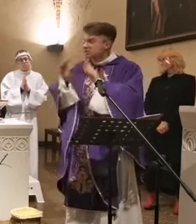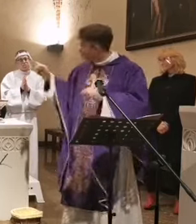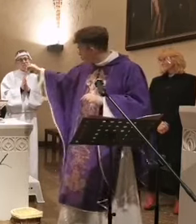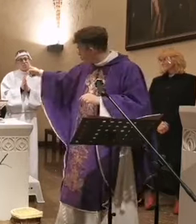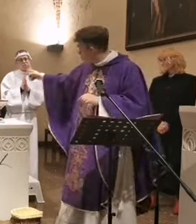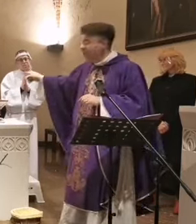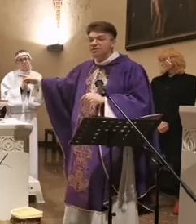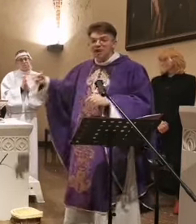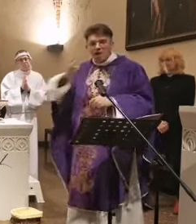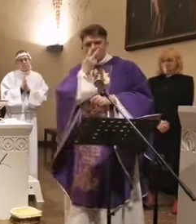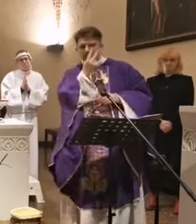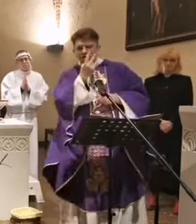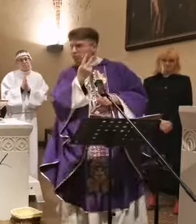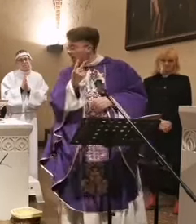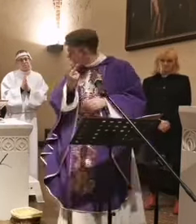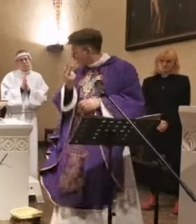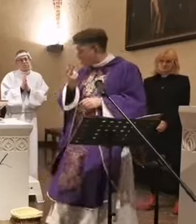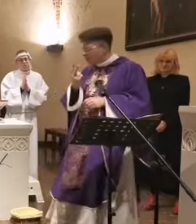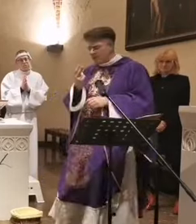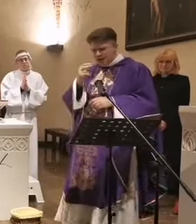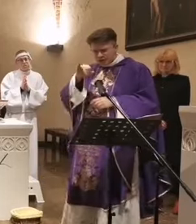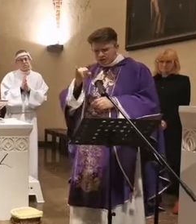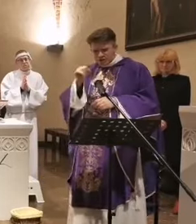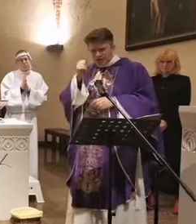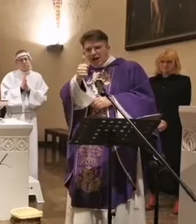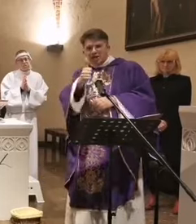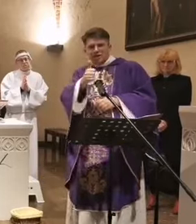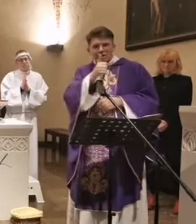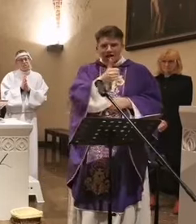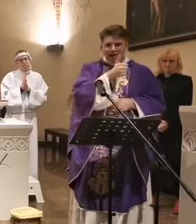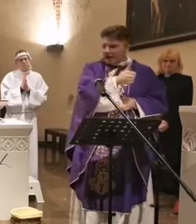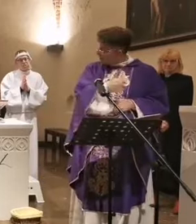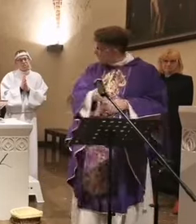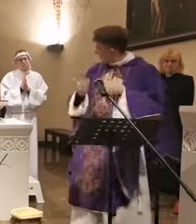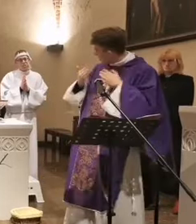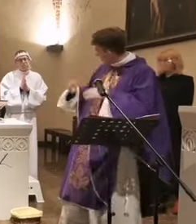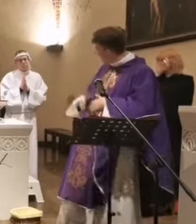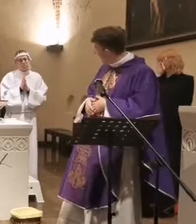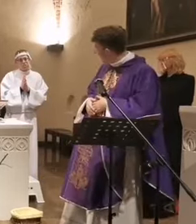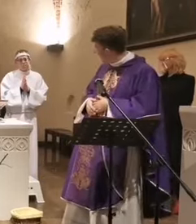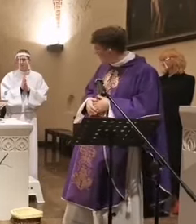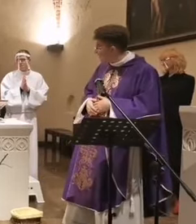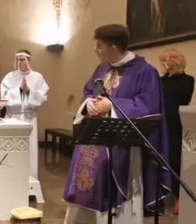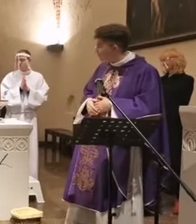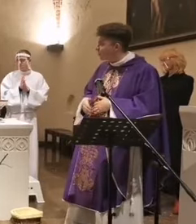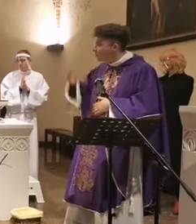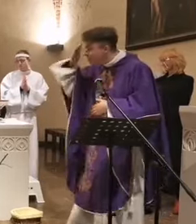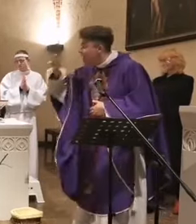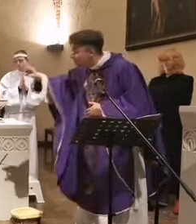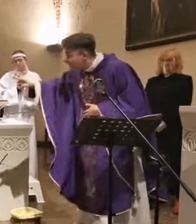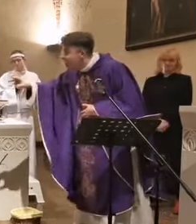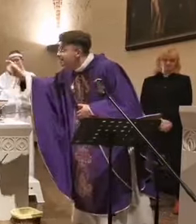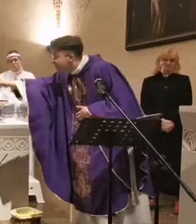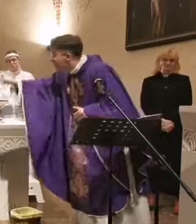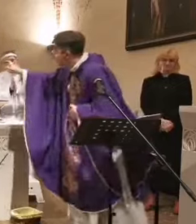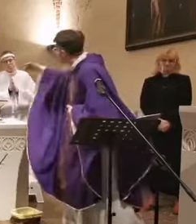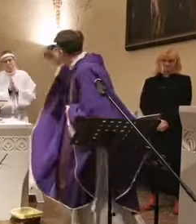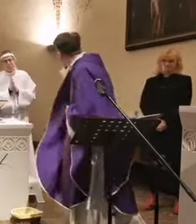na Facebooku. Ja patrzę, guarda, fate, gdzie są like. Grazie. Krisma